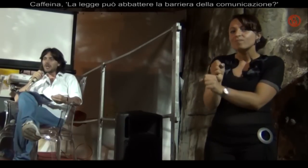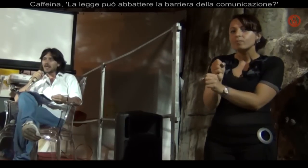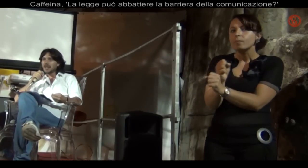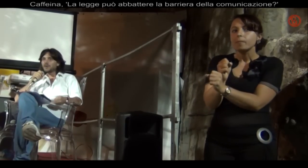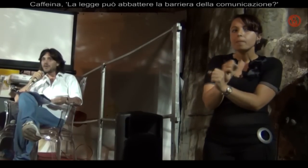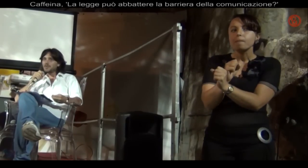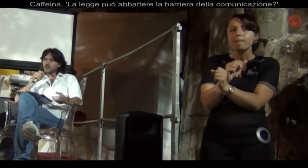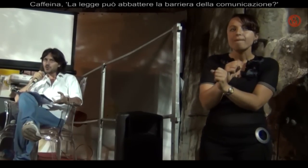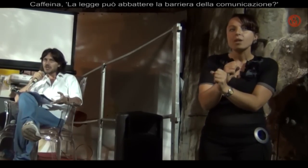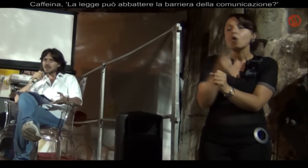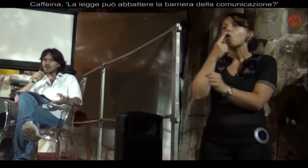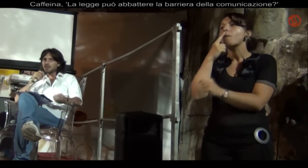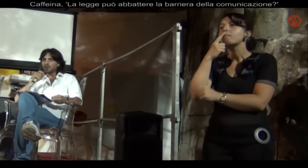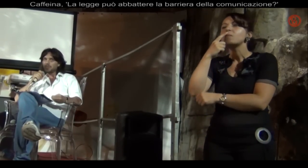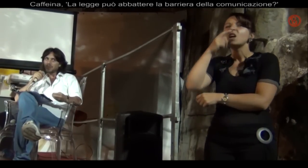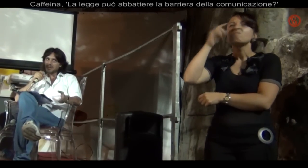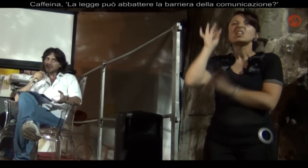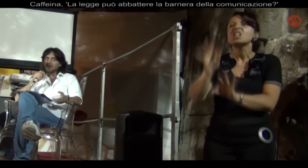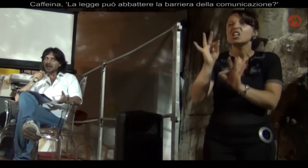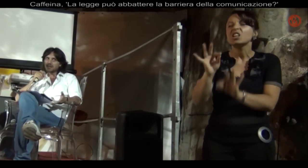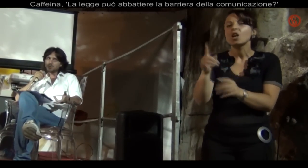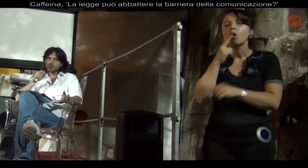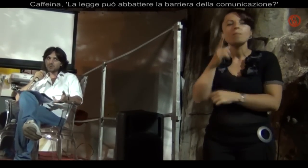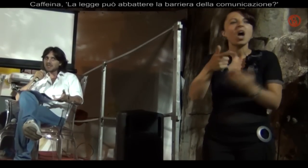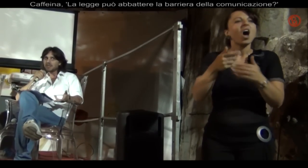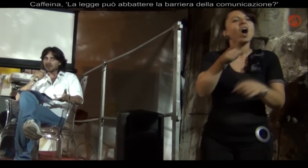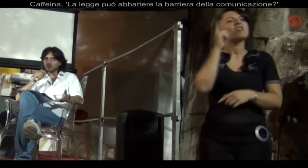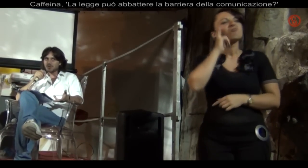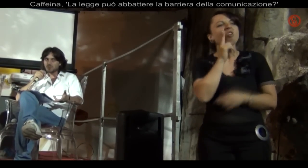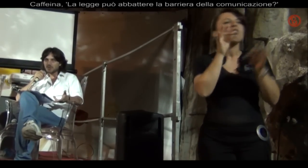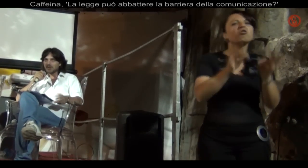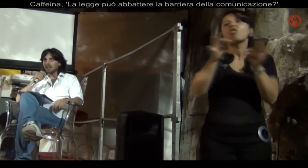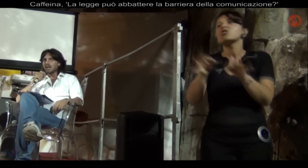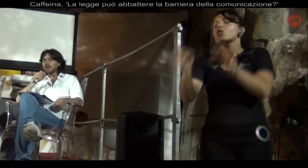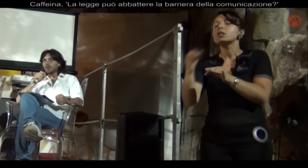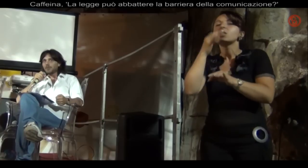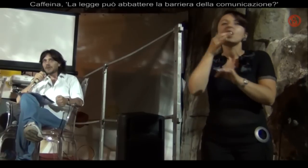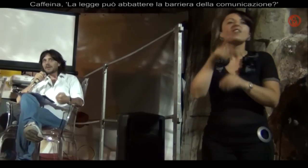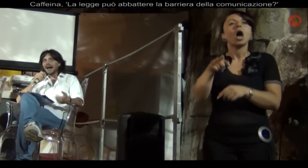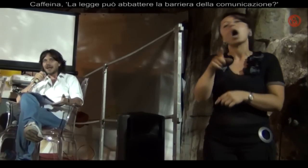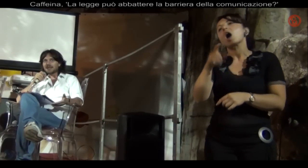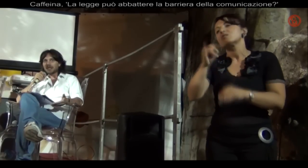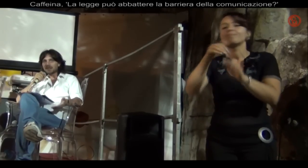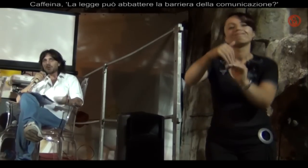quelli che erano i pregiudizi che poi portano all'esclusione delle persone sorde e che poi portano alla